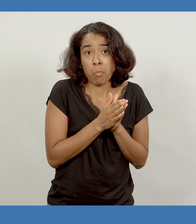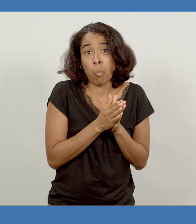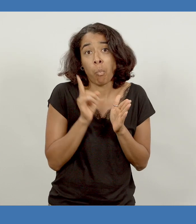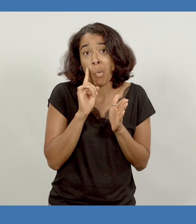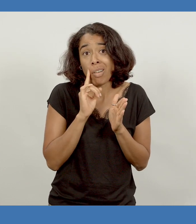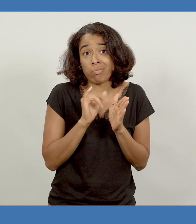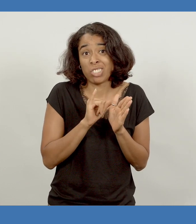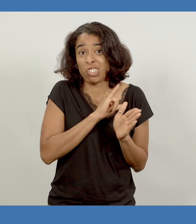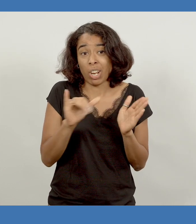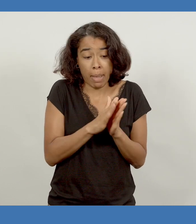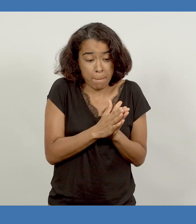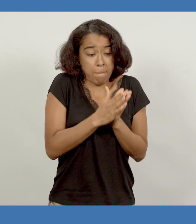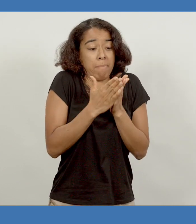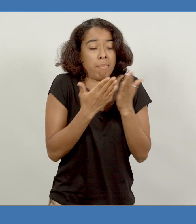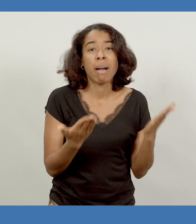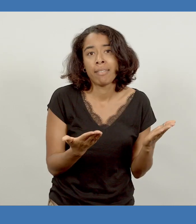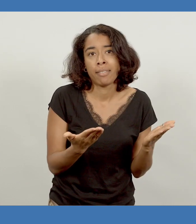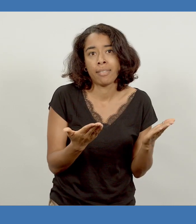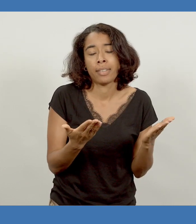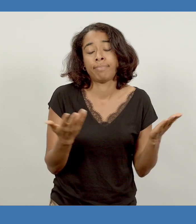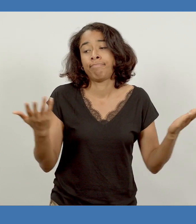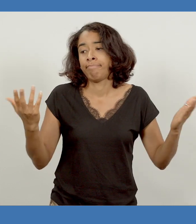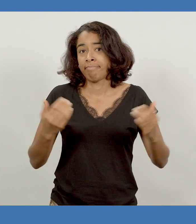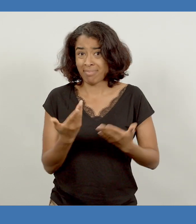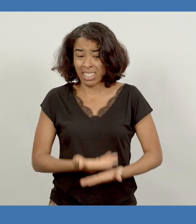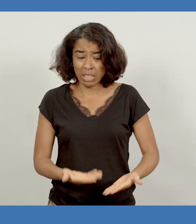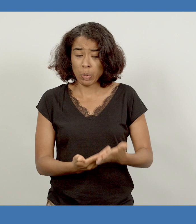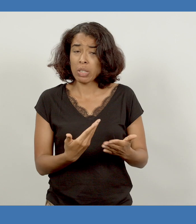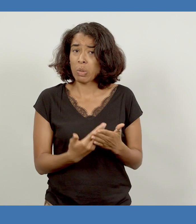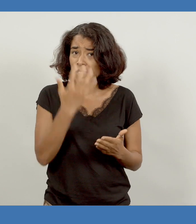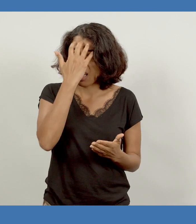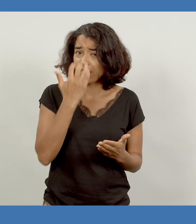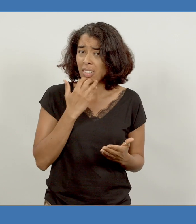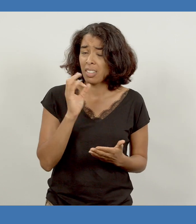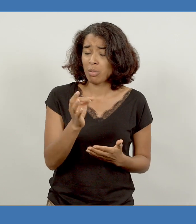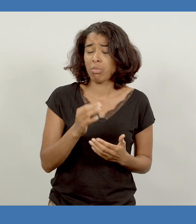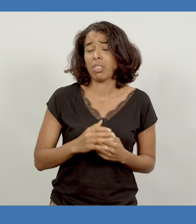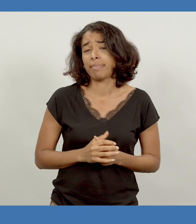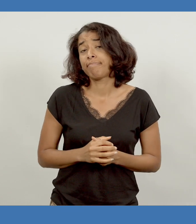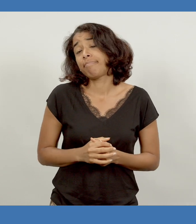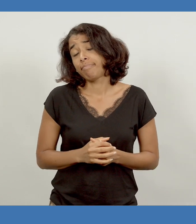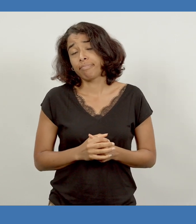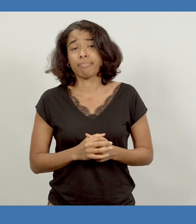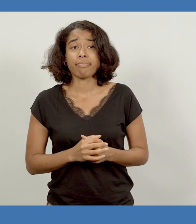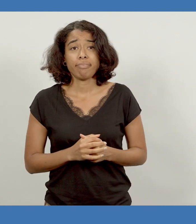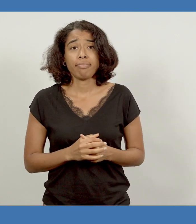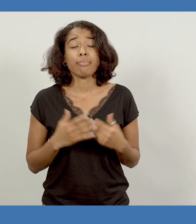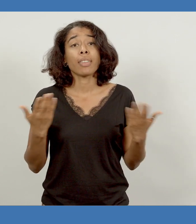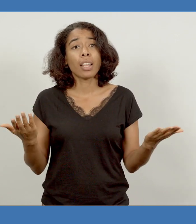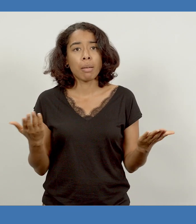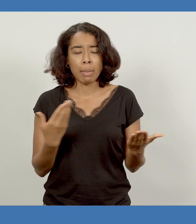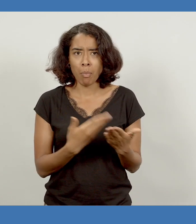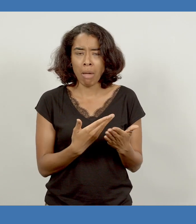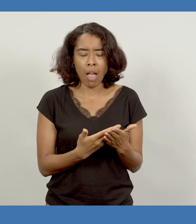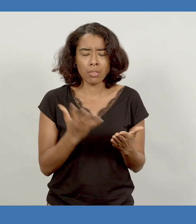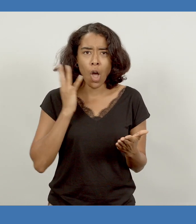encore les pages collées, comme s'ils n'avaient jamais été ouverts. Dramatique, je pense que c'est le cas. Car